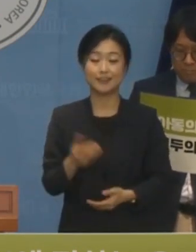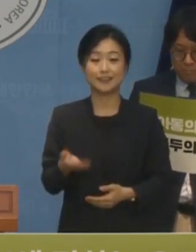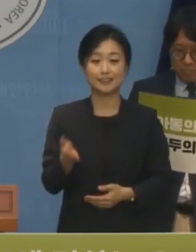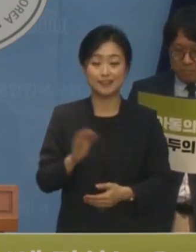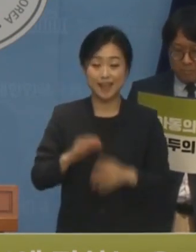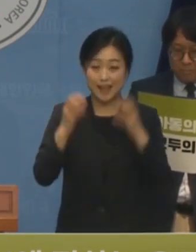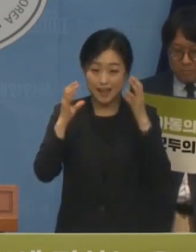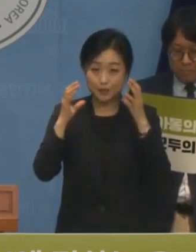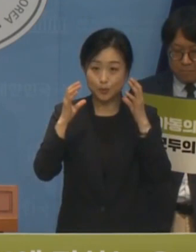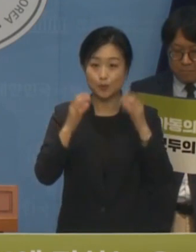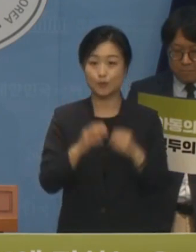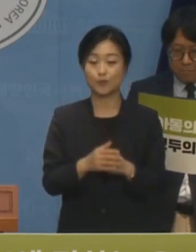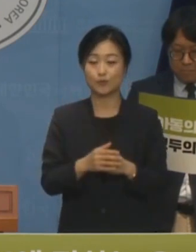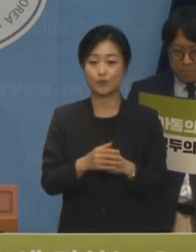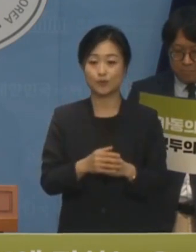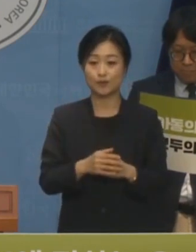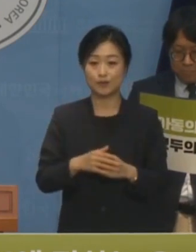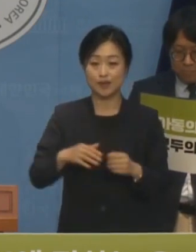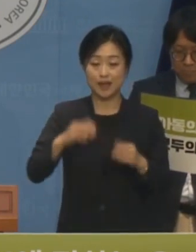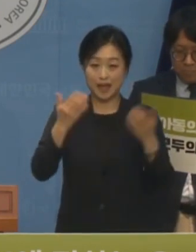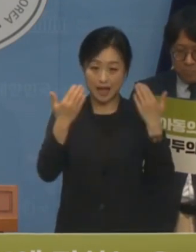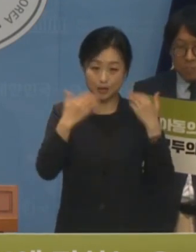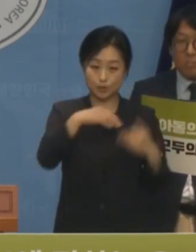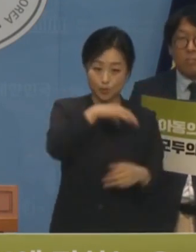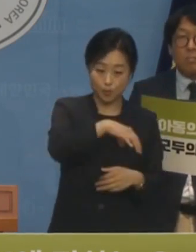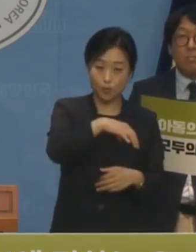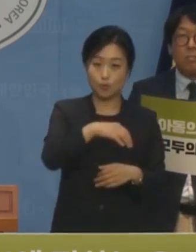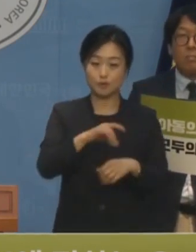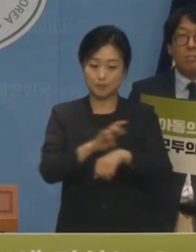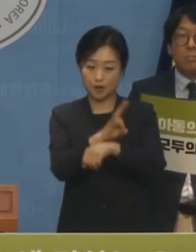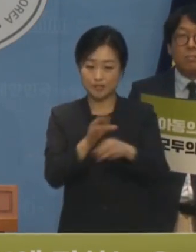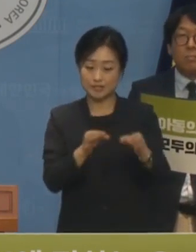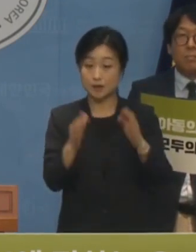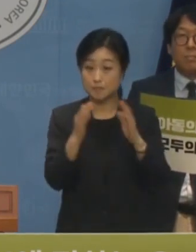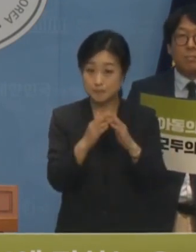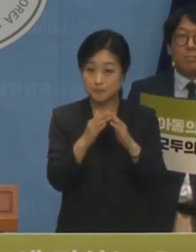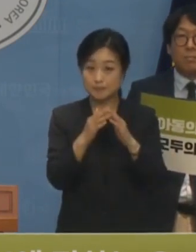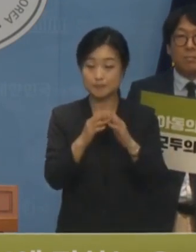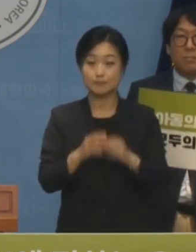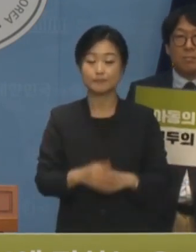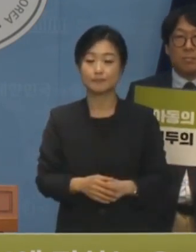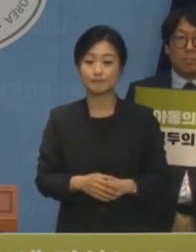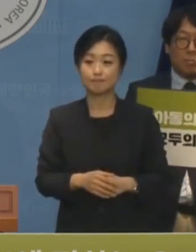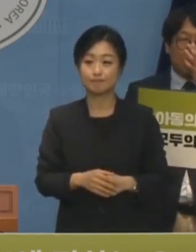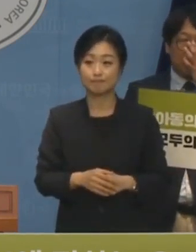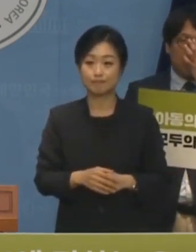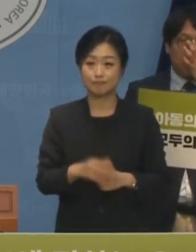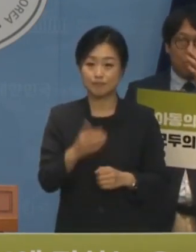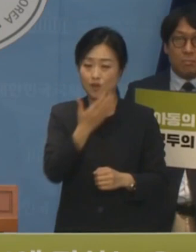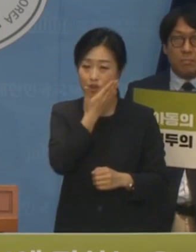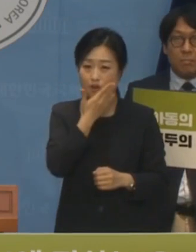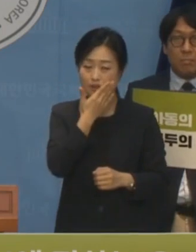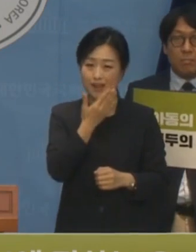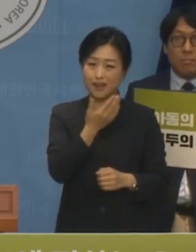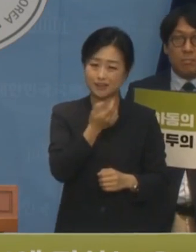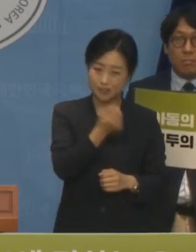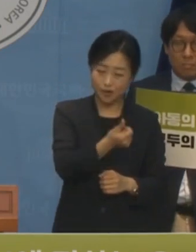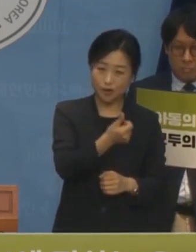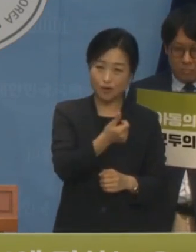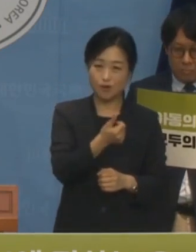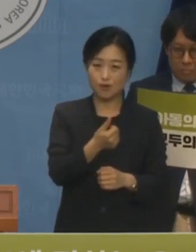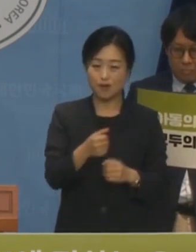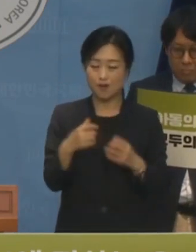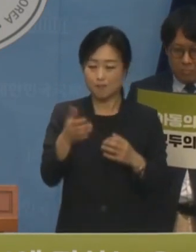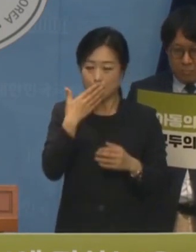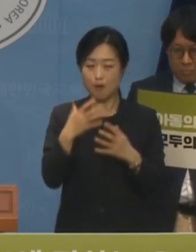하지만 아동들의 주변, 학교 앞, 편의점 등에는 열량은 높고 영양가는 낮은 음식을 섭취할